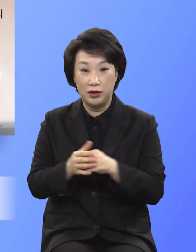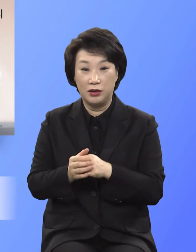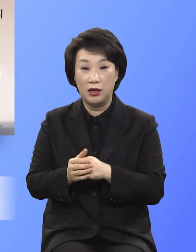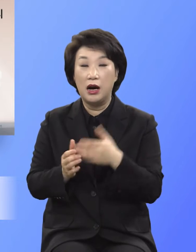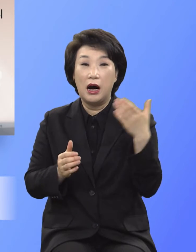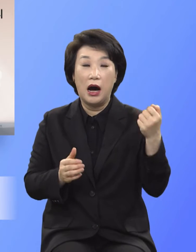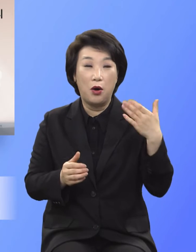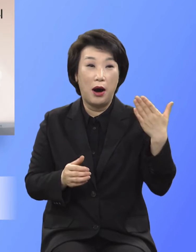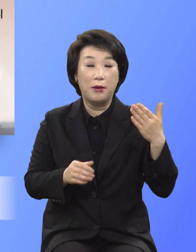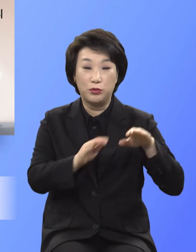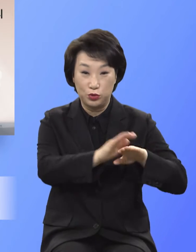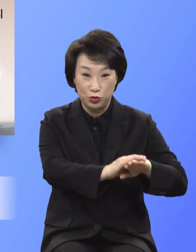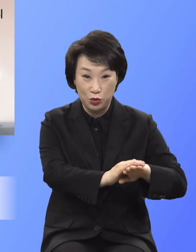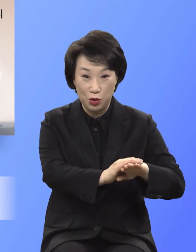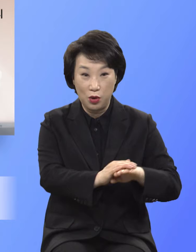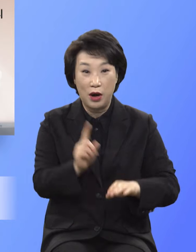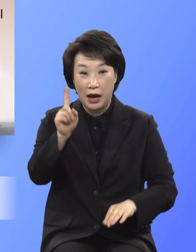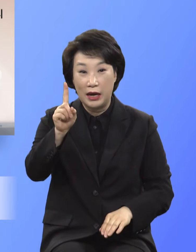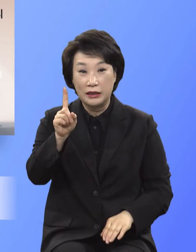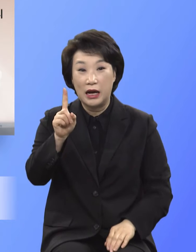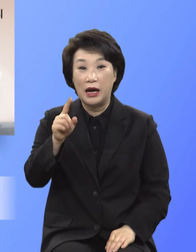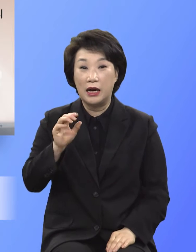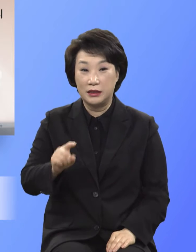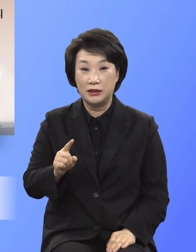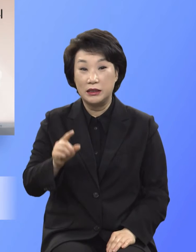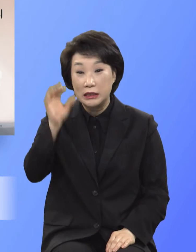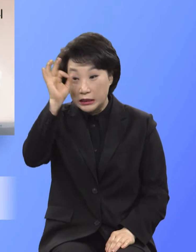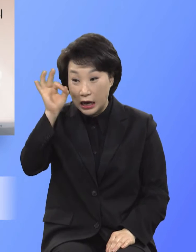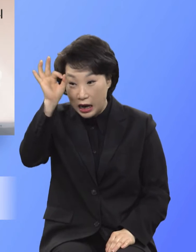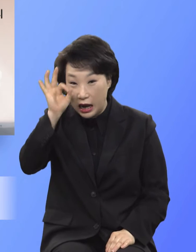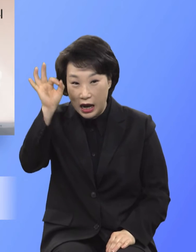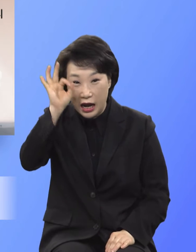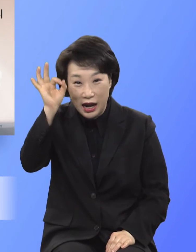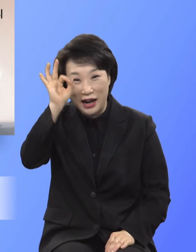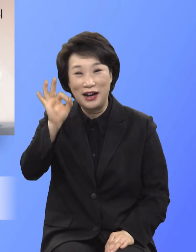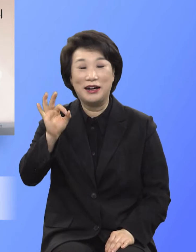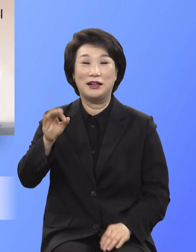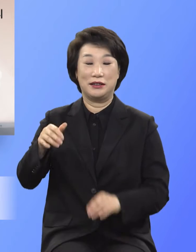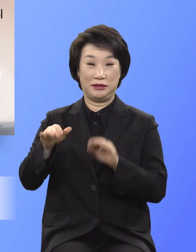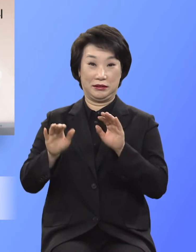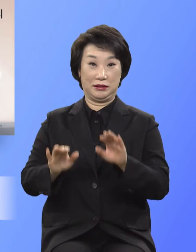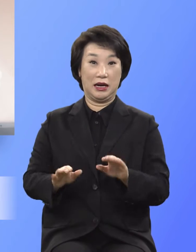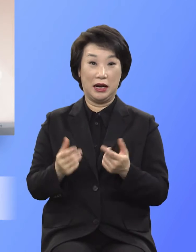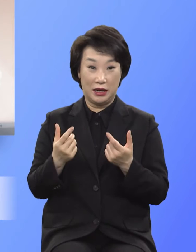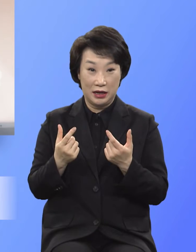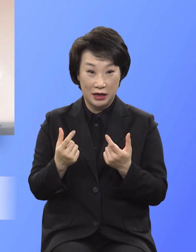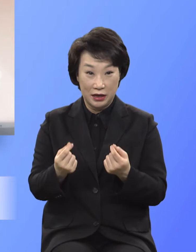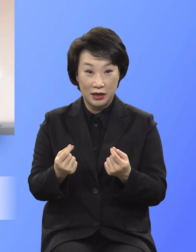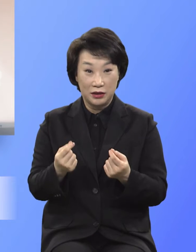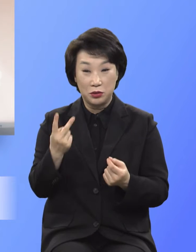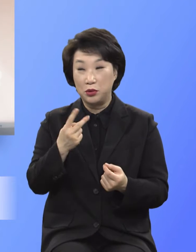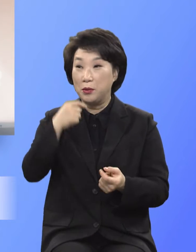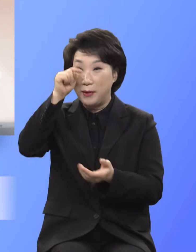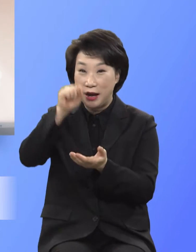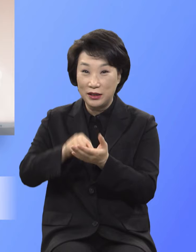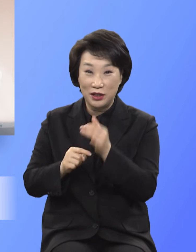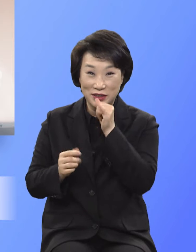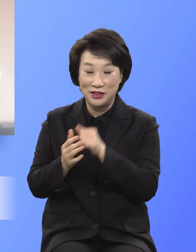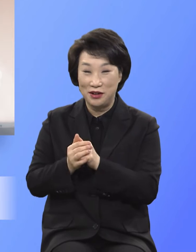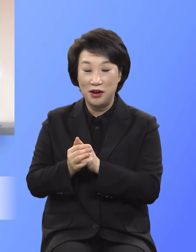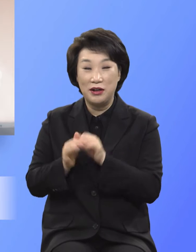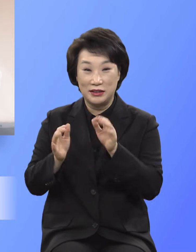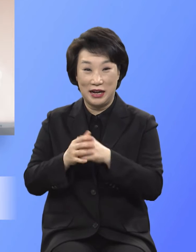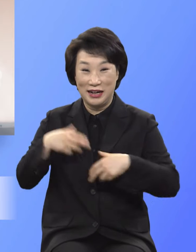하나를 잃으면 99마리를 들에 두고 그 잃은 것을 찾도록 찾아다니지 아니하느냐. 또